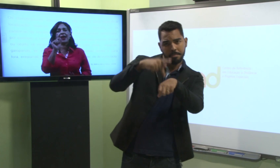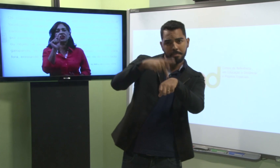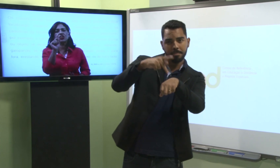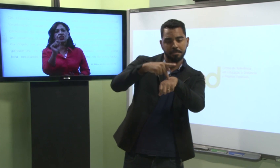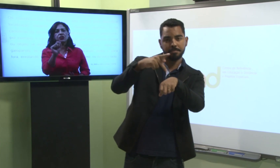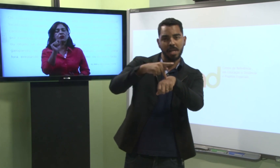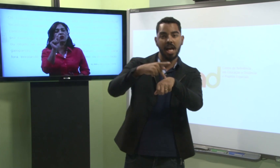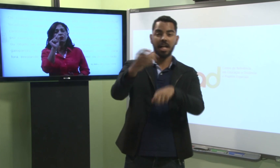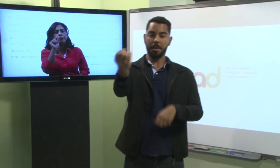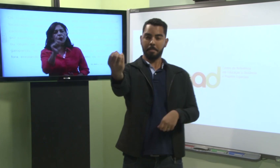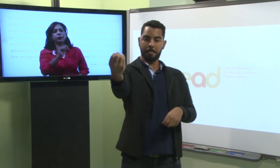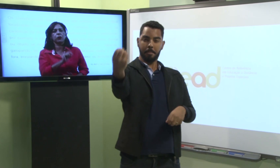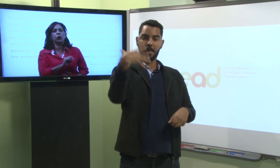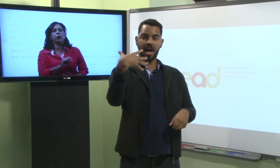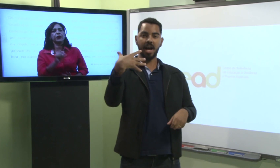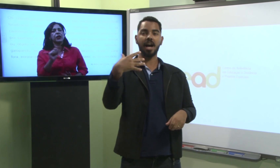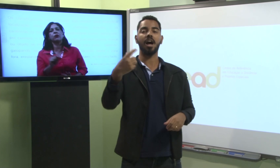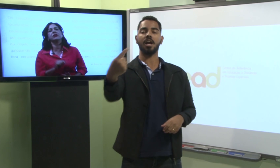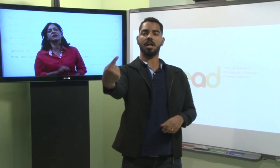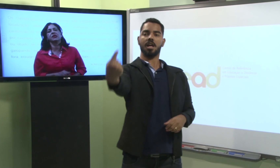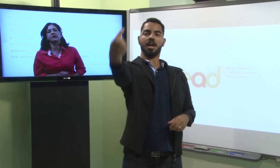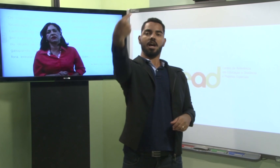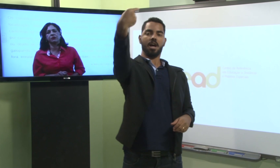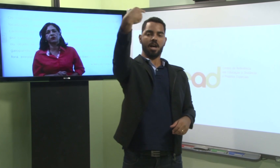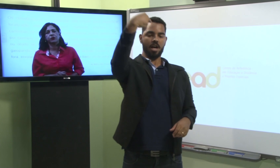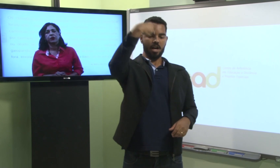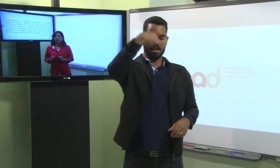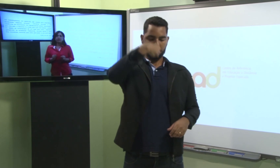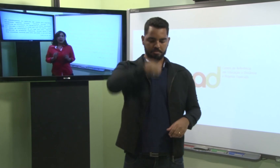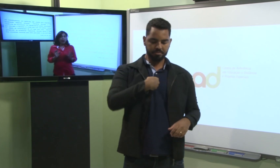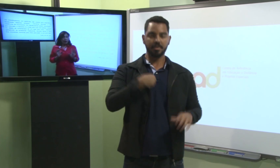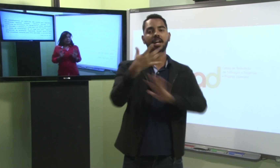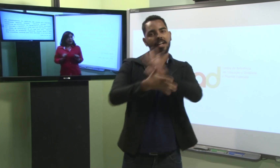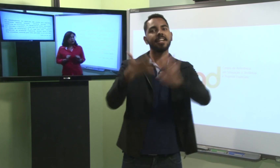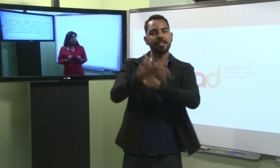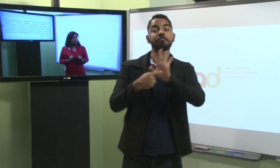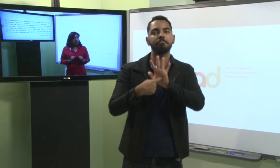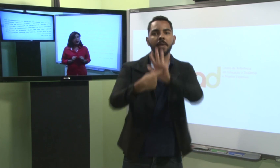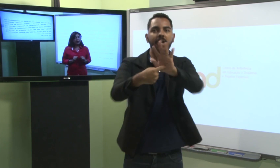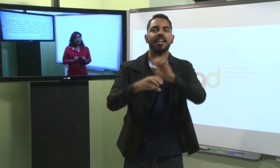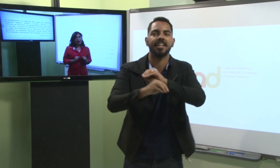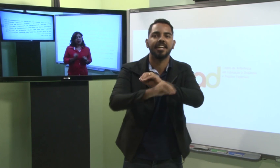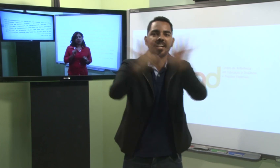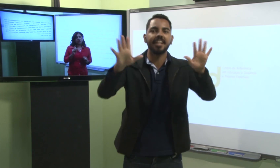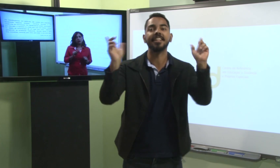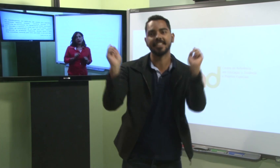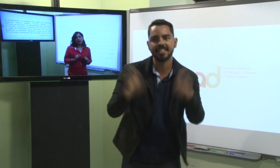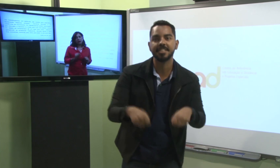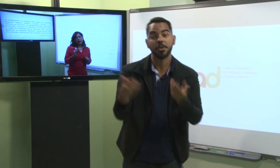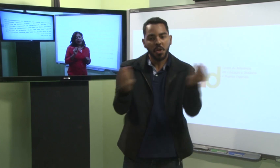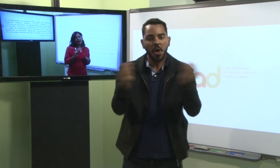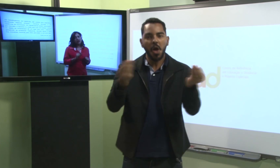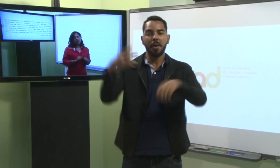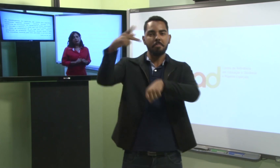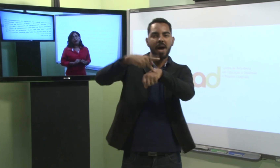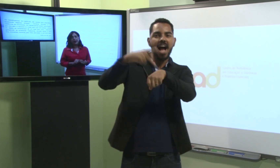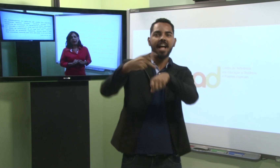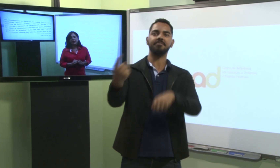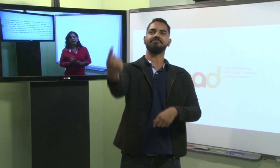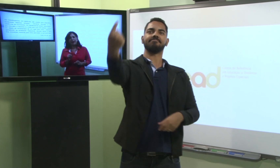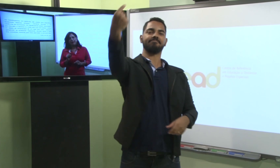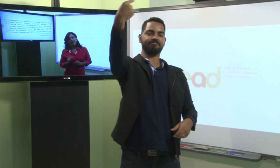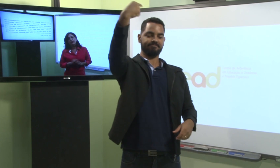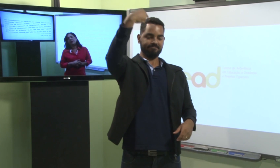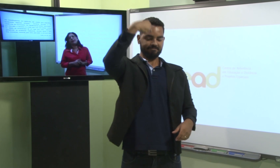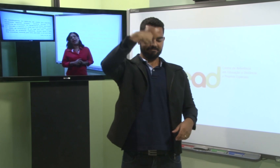pedra atingindo o nosso próprio corpo enquanto sinalizamos. Mas como toda gramática de uma língua é regida por